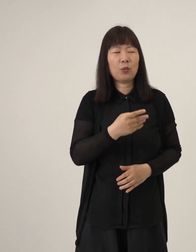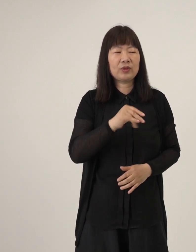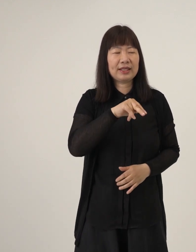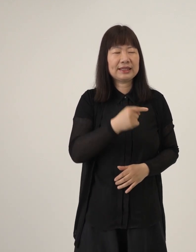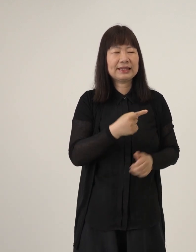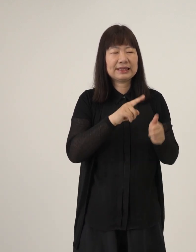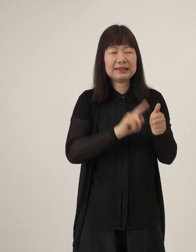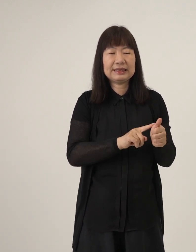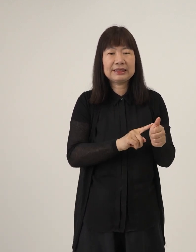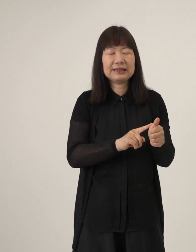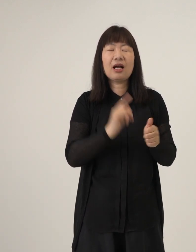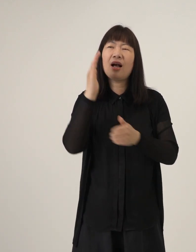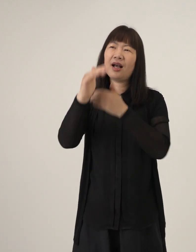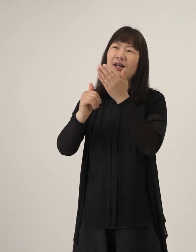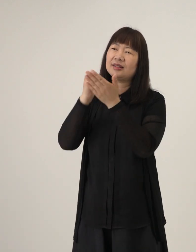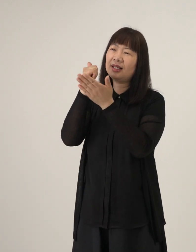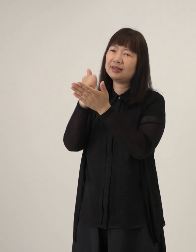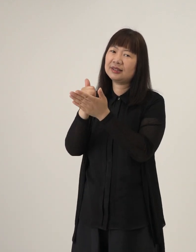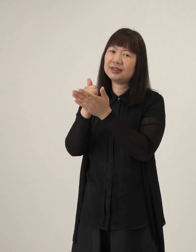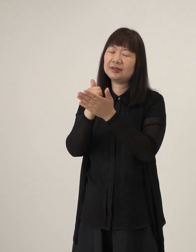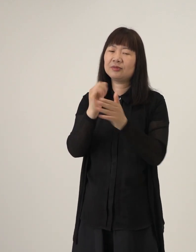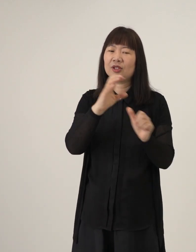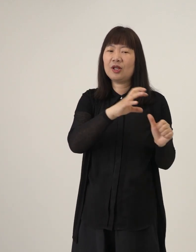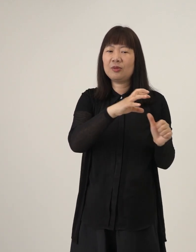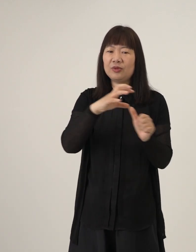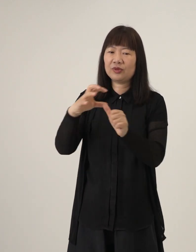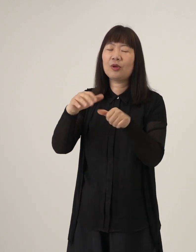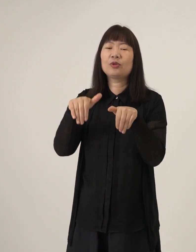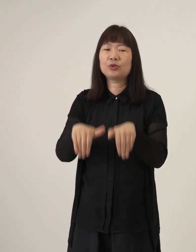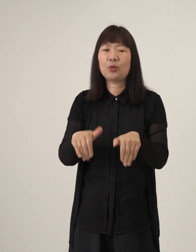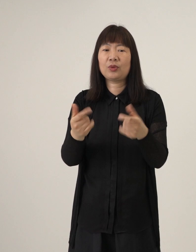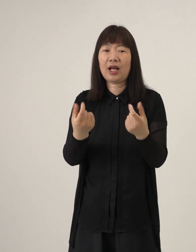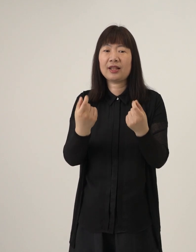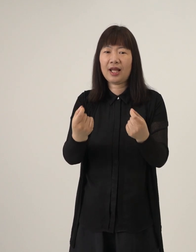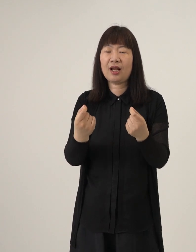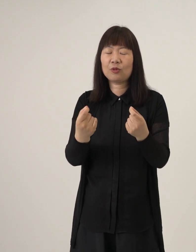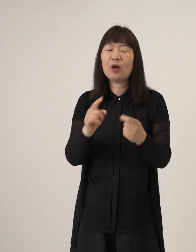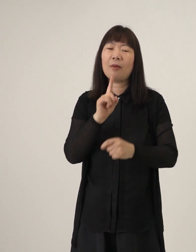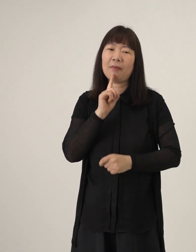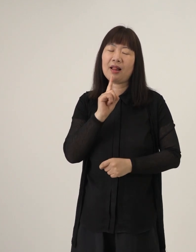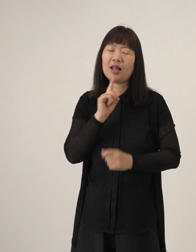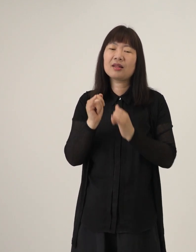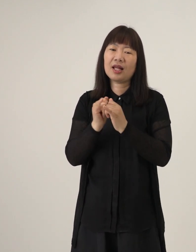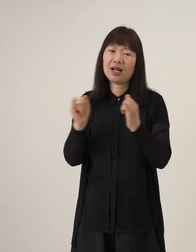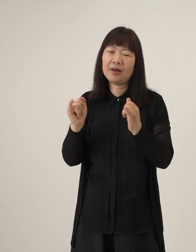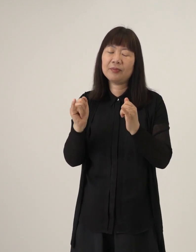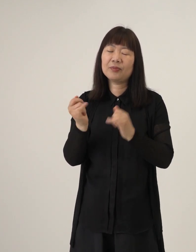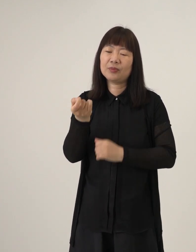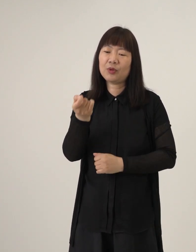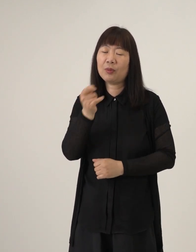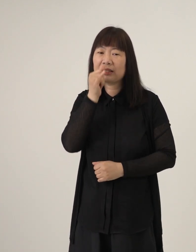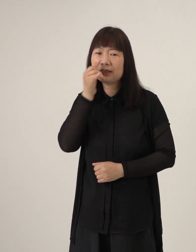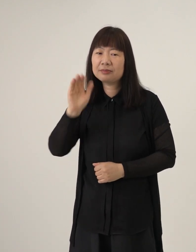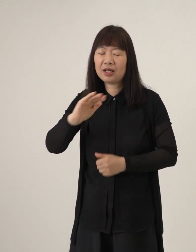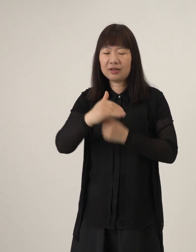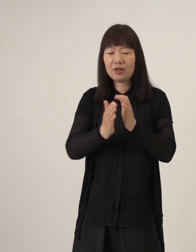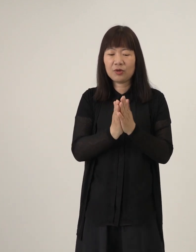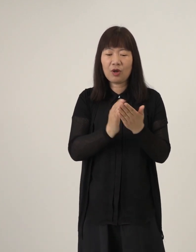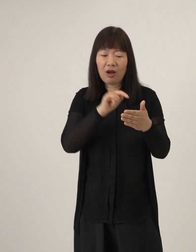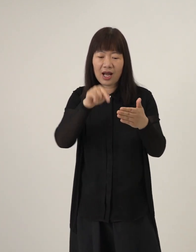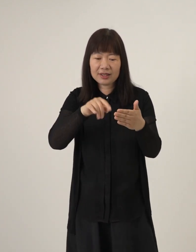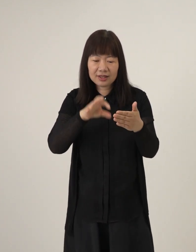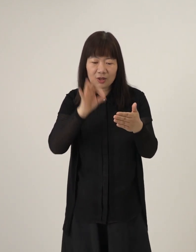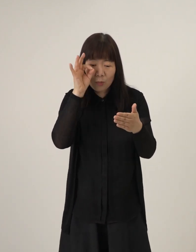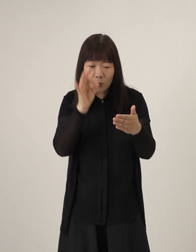고레스가 하나님의 쓰임받았던 종이다 이렇게 단정적으로 해석하는 분들이 있는데 성경에서는